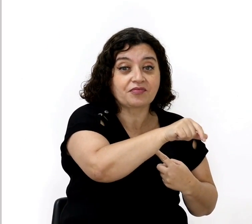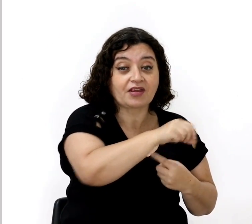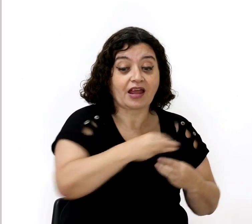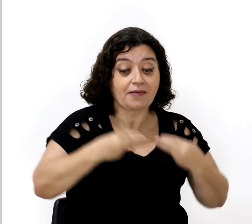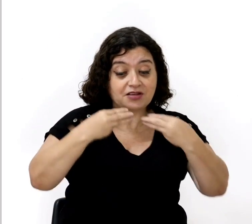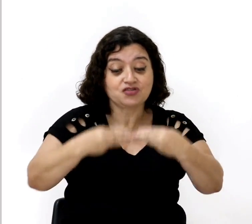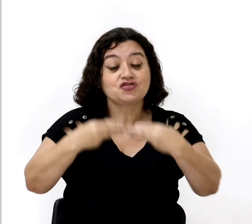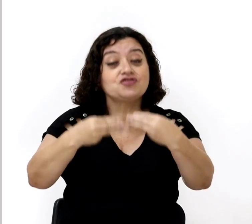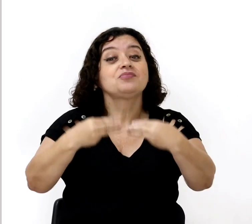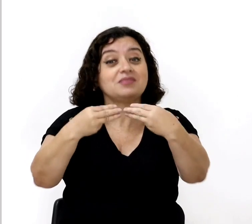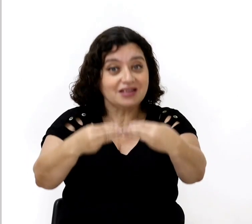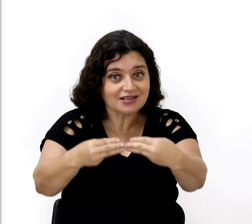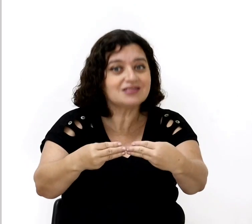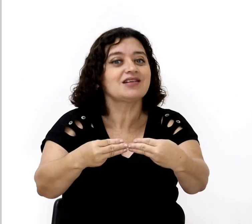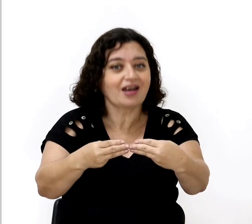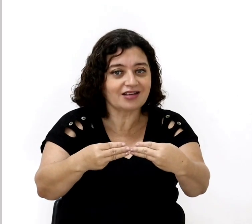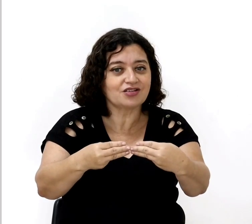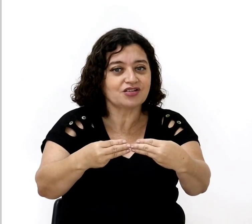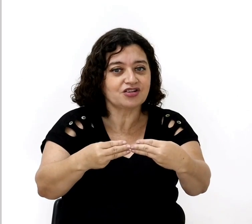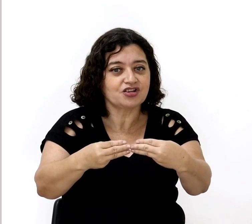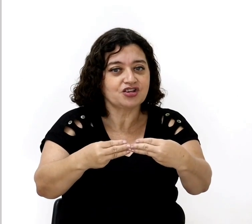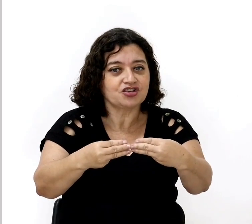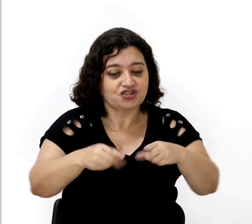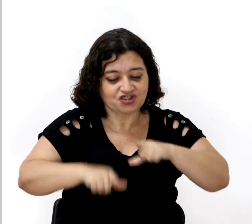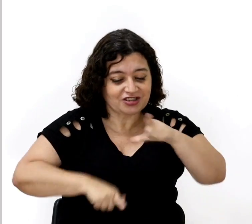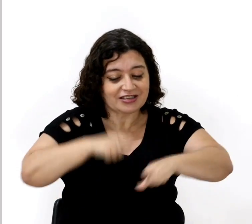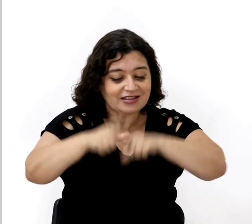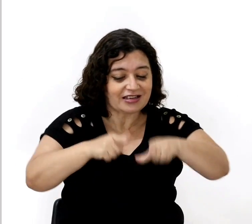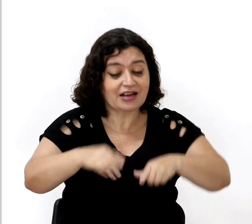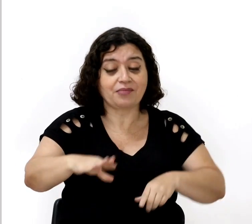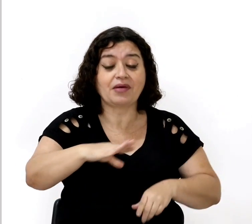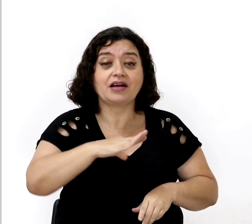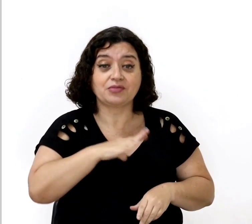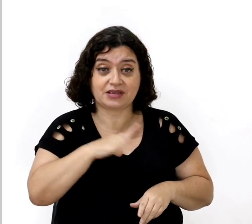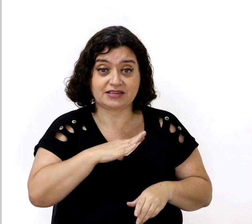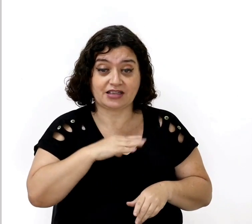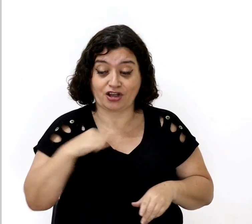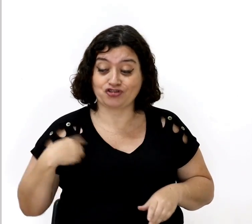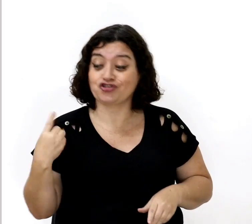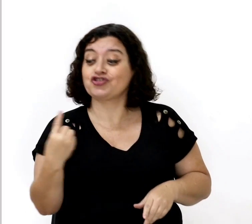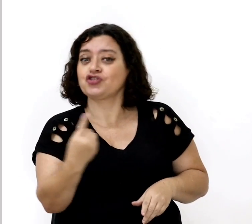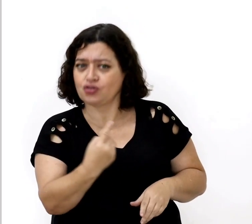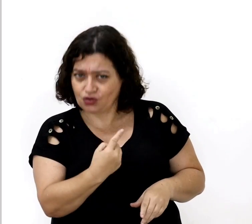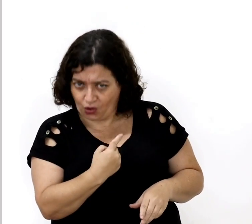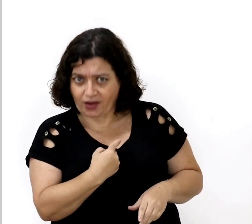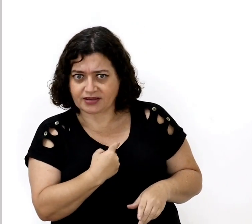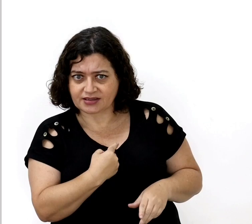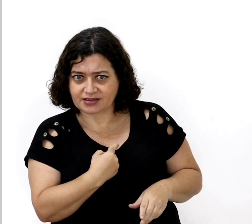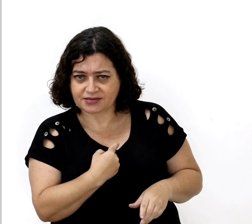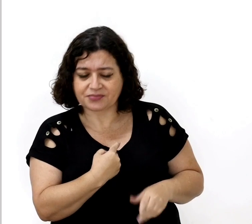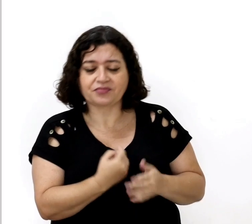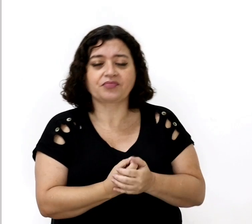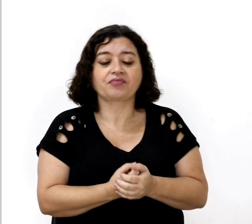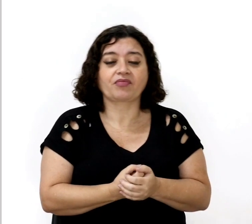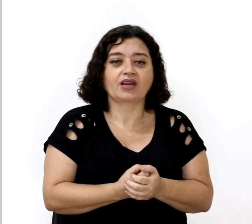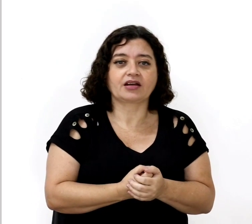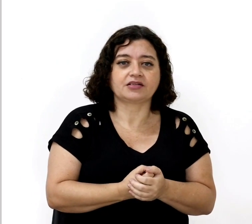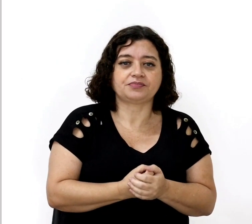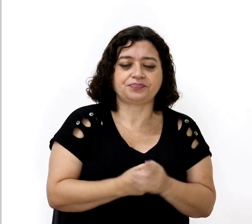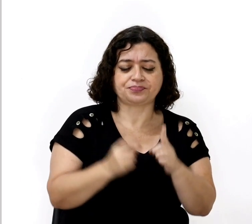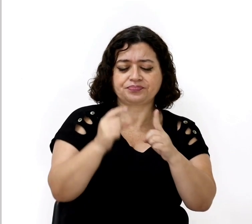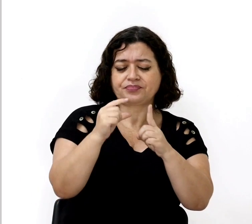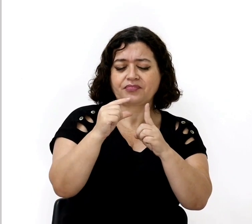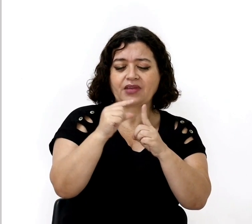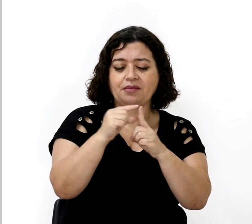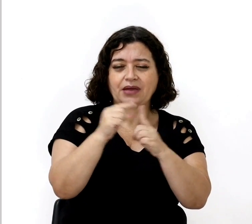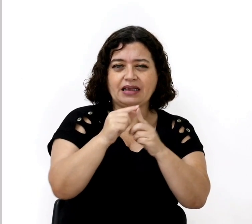de ministério, nessa ideia de exercício para a cidade, né? Porque se nós somos aqueles que são... e aí tem